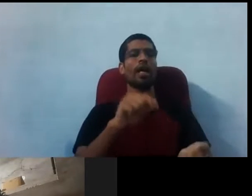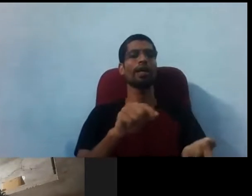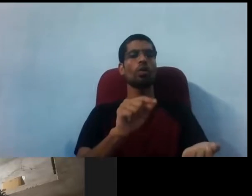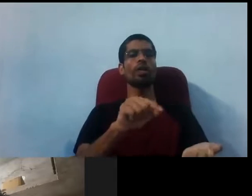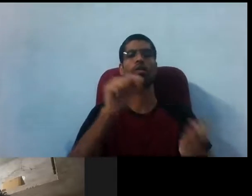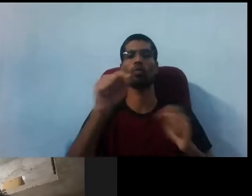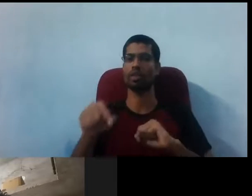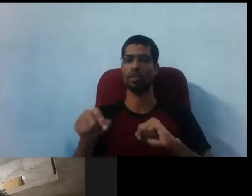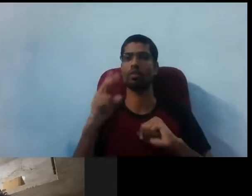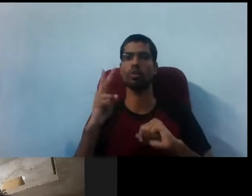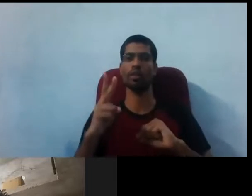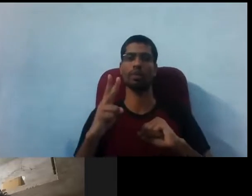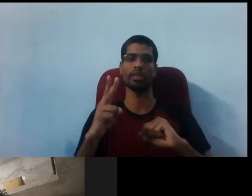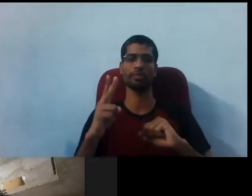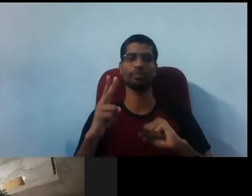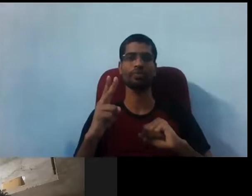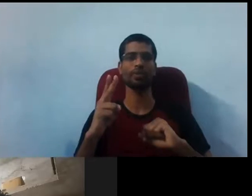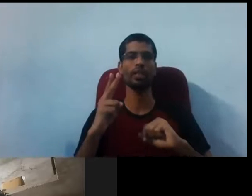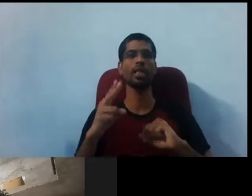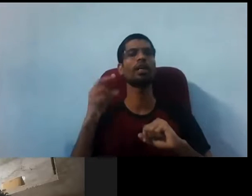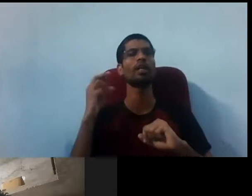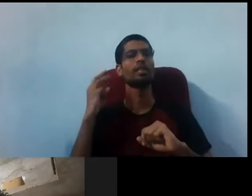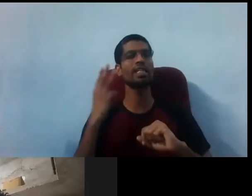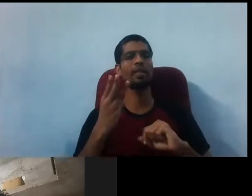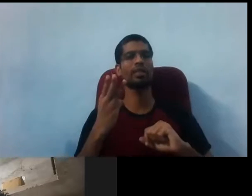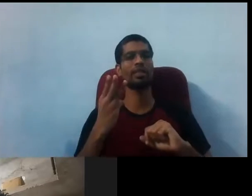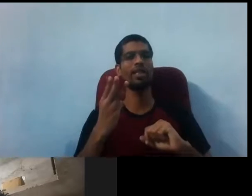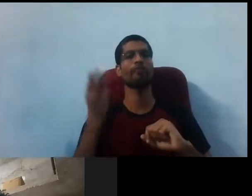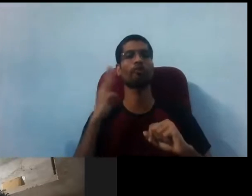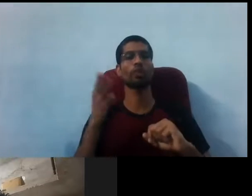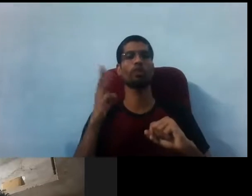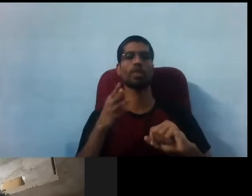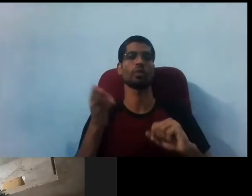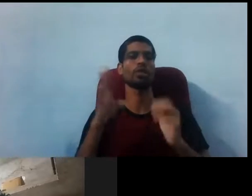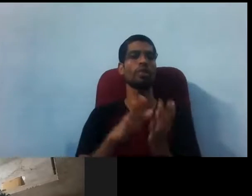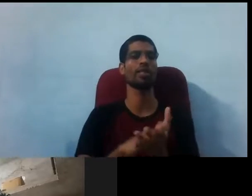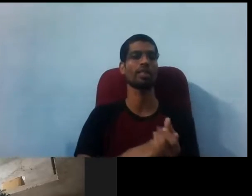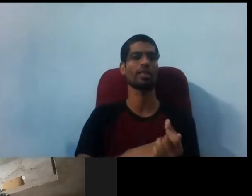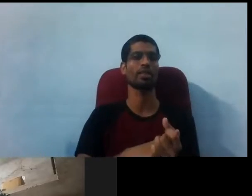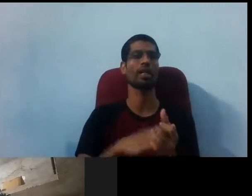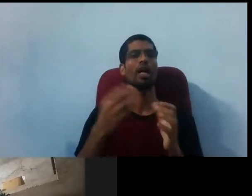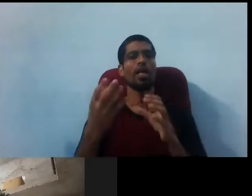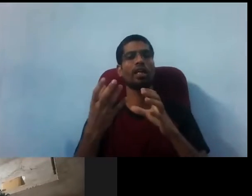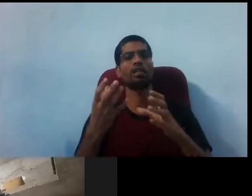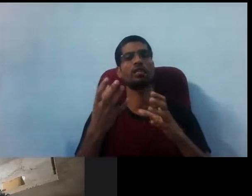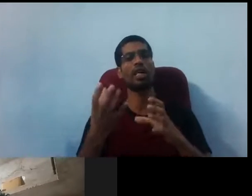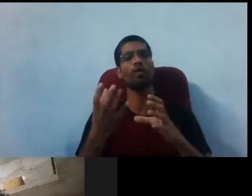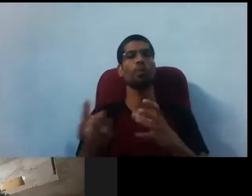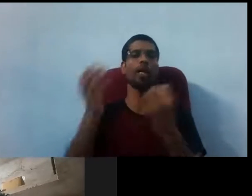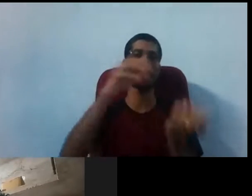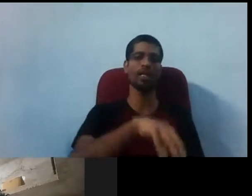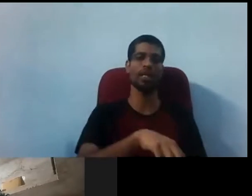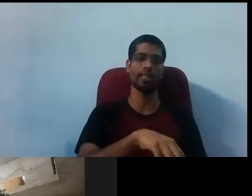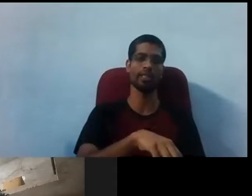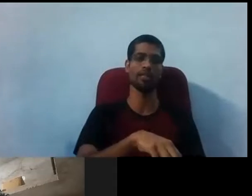हैं हाइड्रोलिक वॉशिंग, दूसरा मेथड, ठीक है। तीसरा मेथड क्या है, फ्रोथ फ्लोटेशन। उसी में मैं कह रहा था, अगर चावल